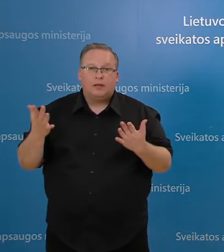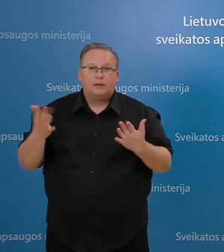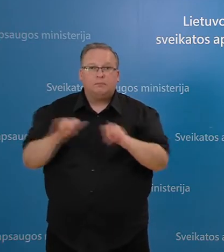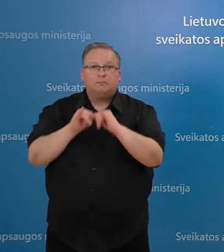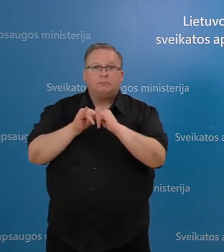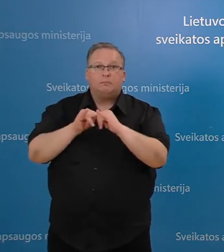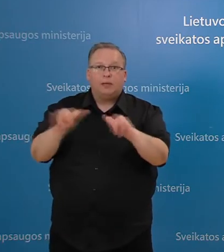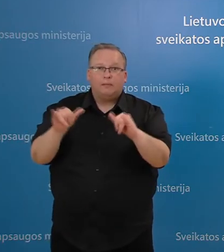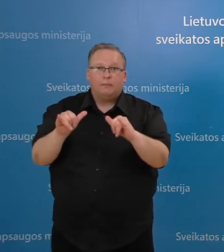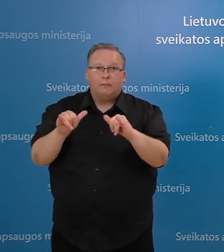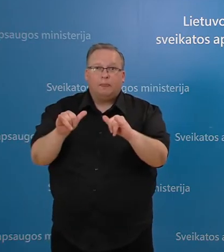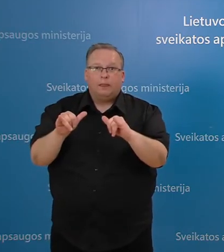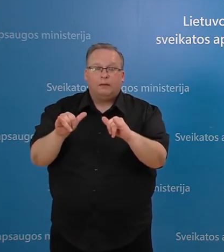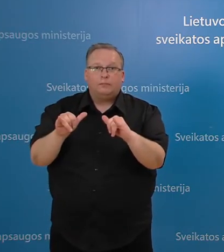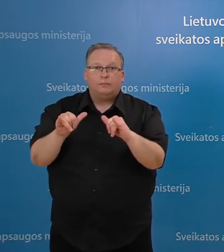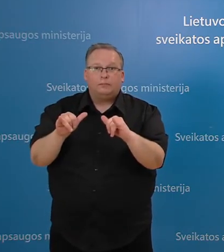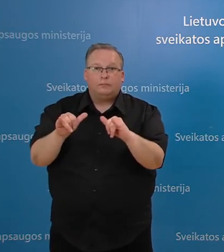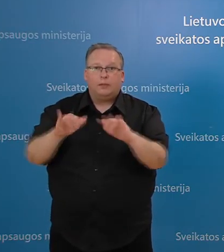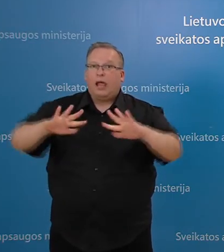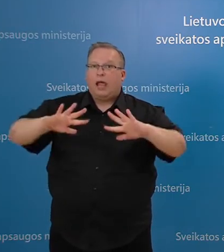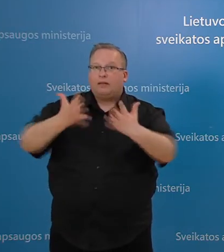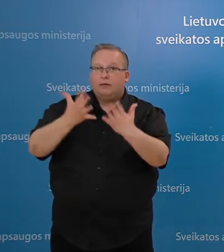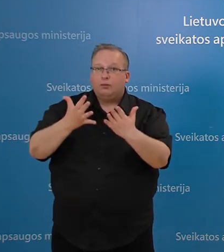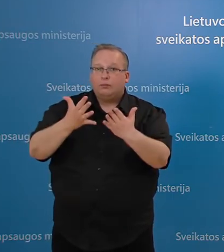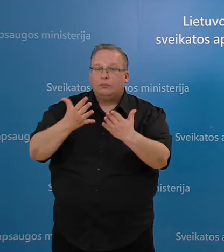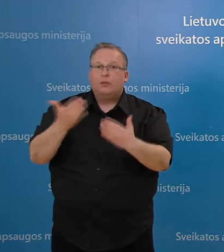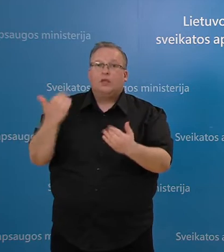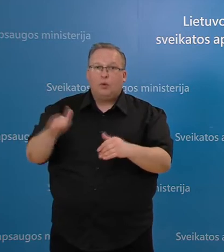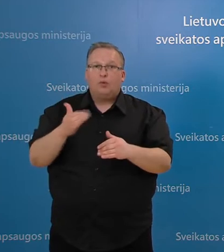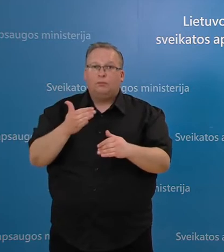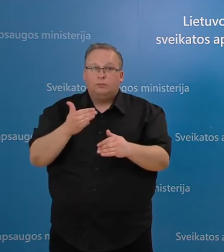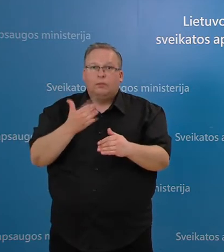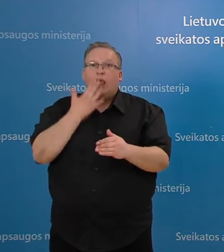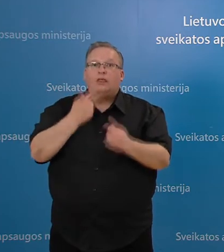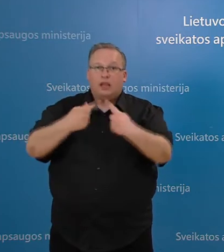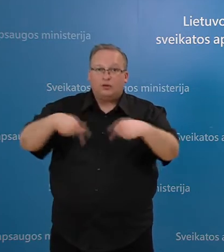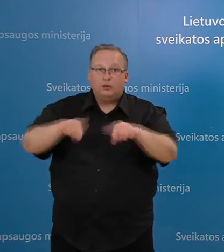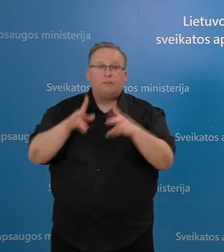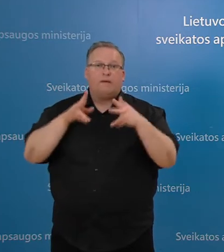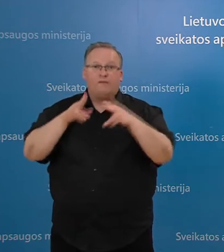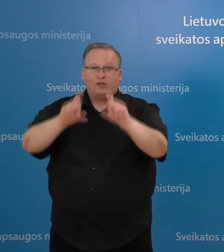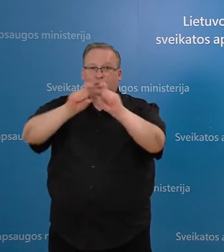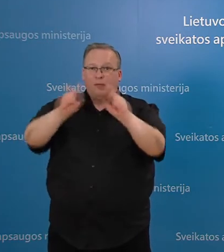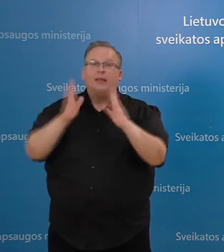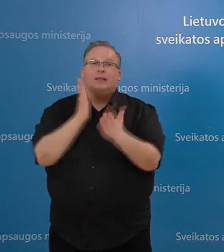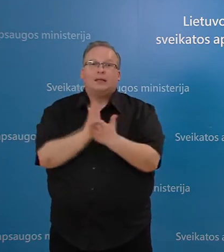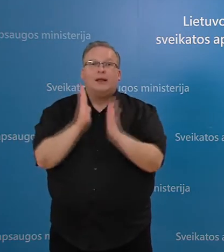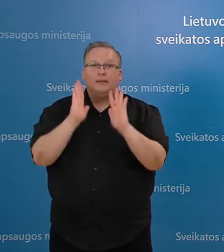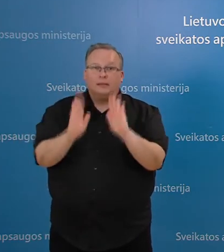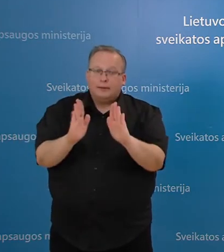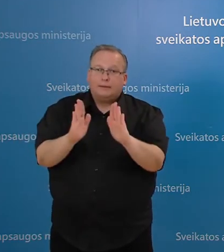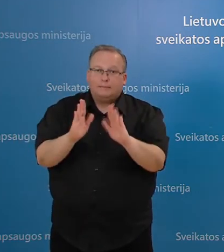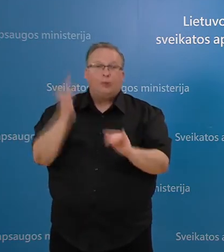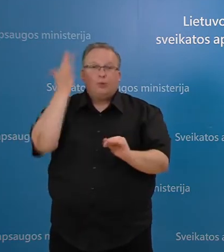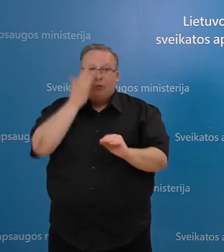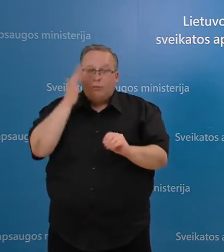infekcijos susijęs su patvirtintu atveju nacionalinėme vėžio institute, bet tai yra tik hipotezės,